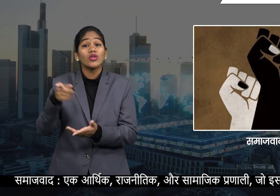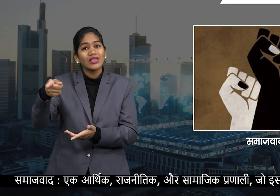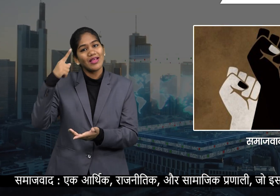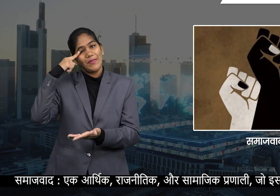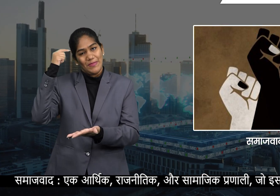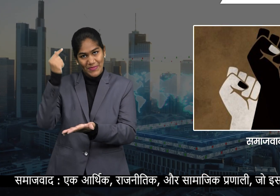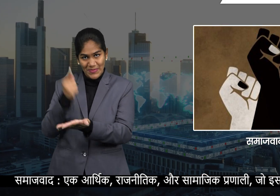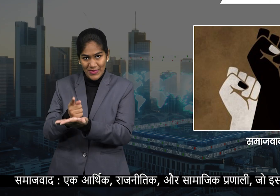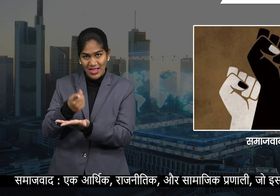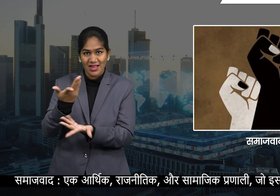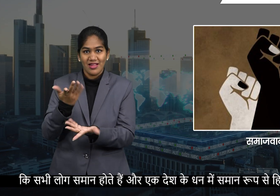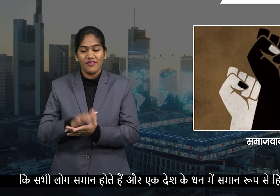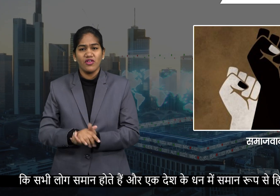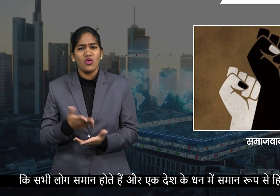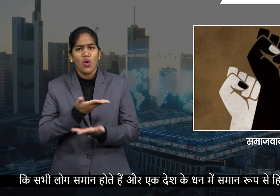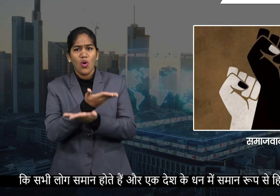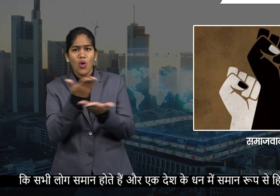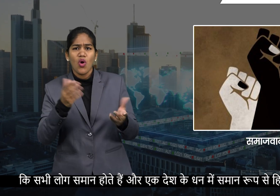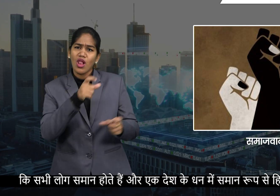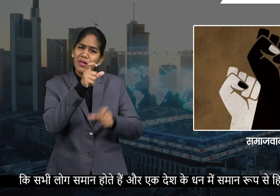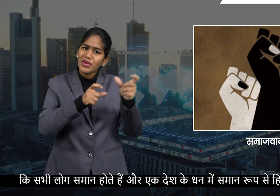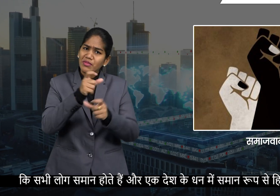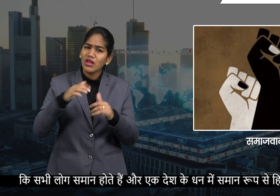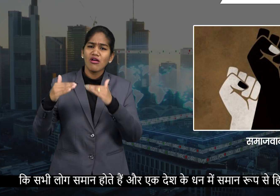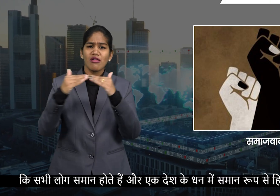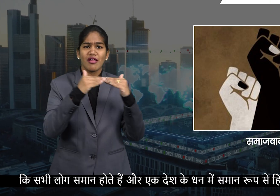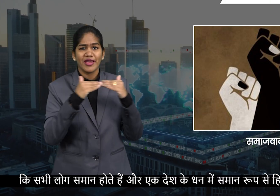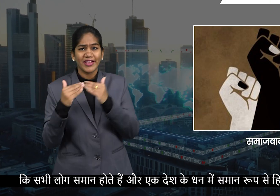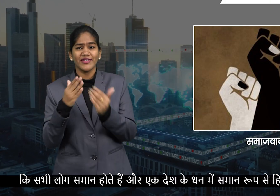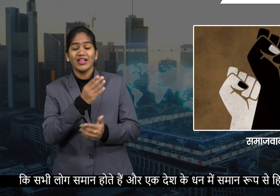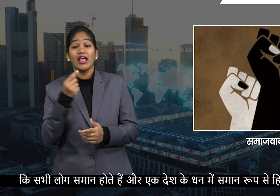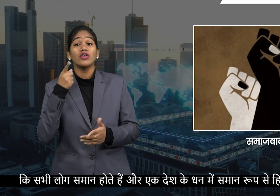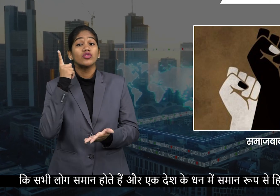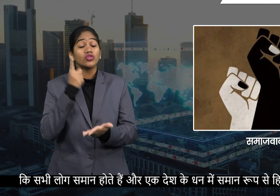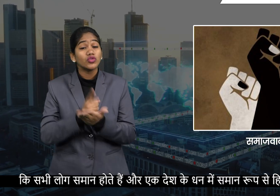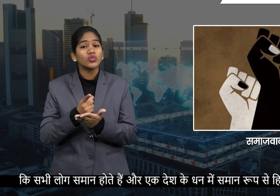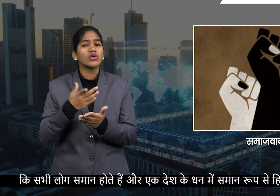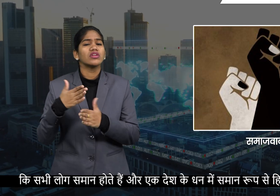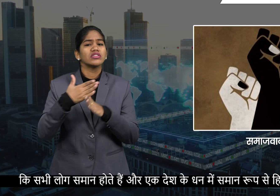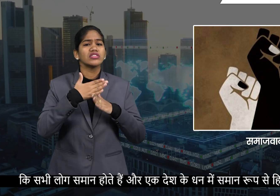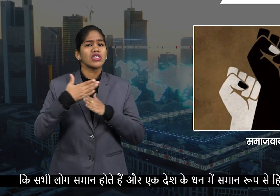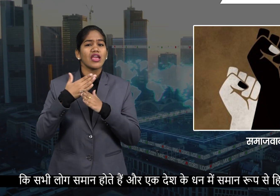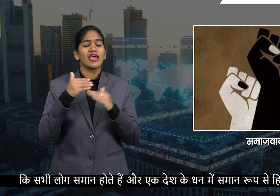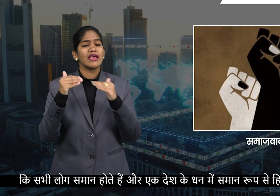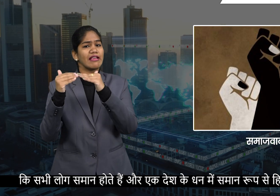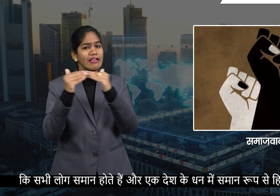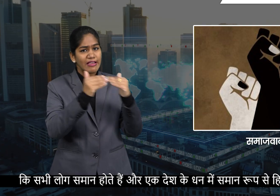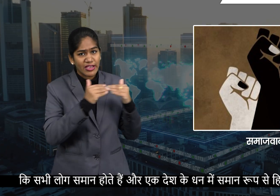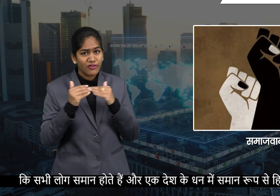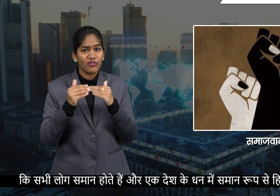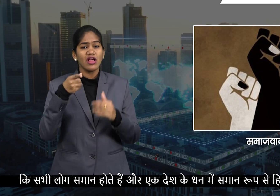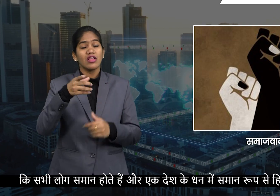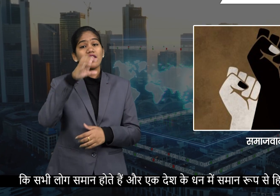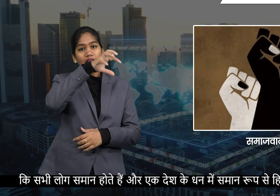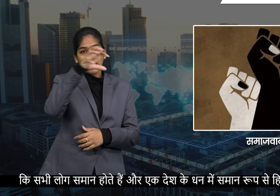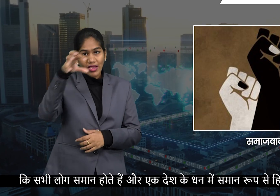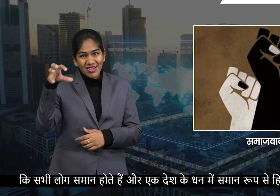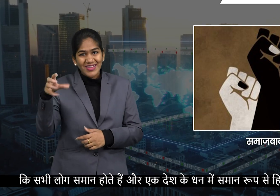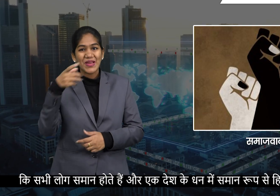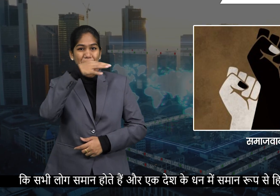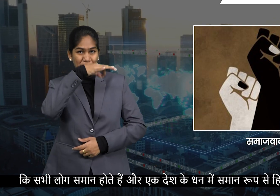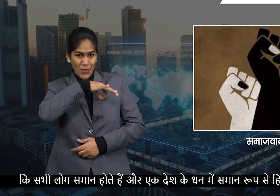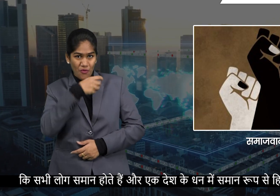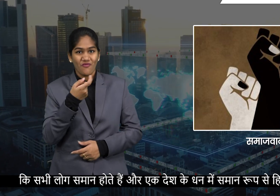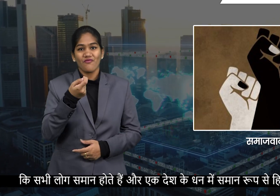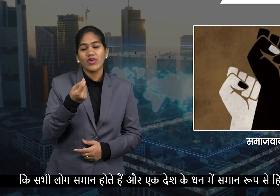पर आधारित है कि सभी लोग समान होते हैं और एक देश के धन में समान रूप